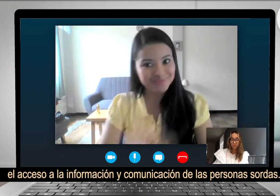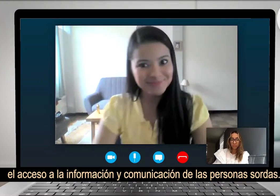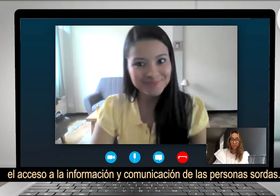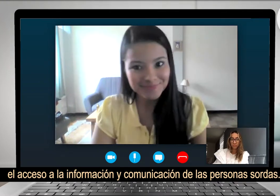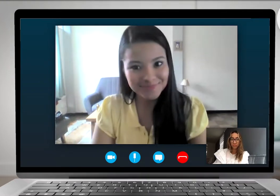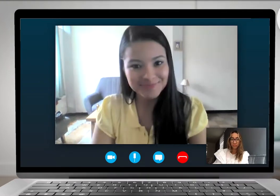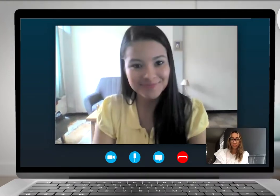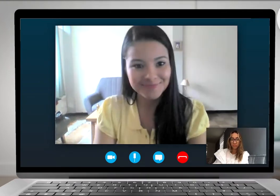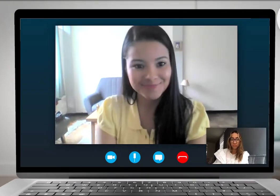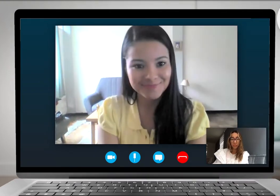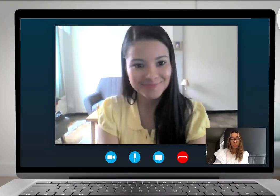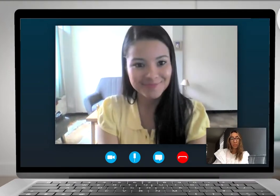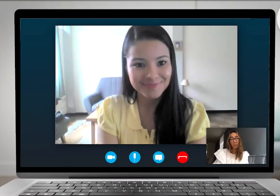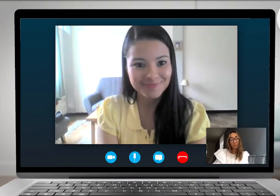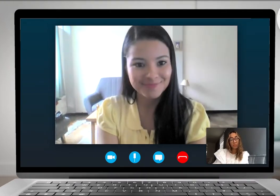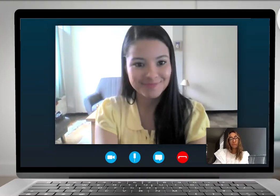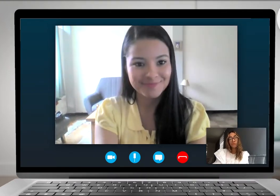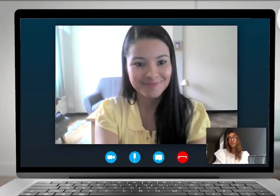personas sordas.